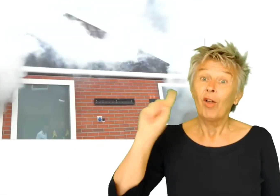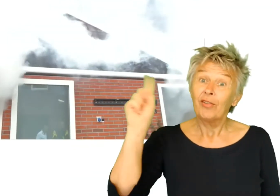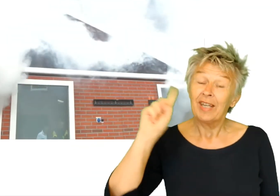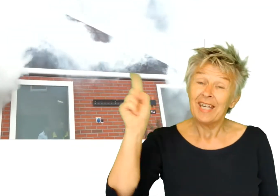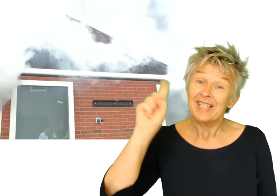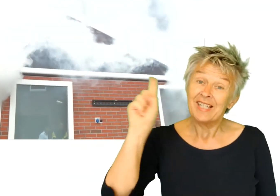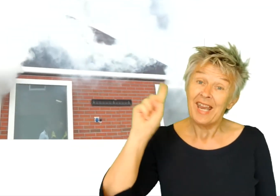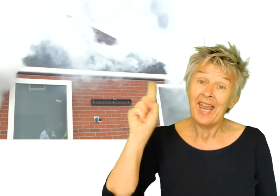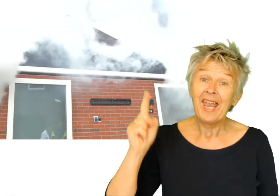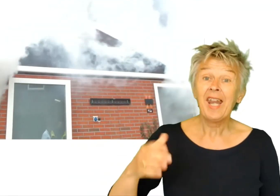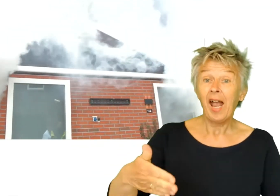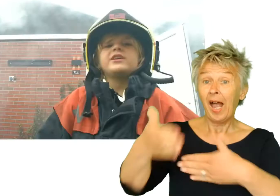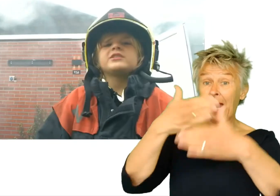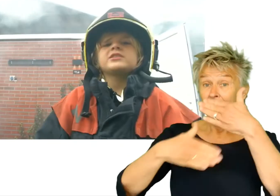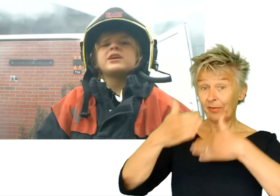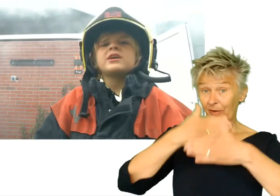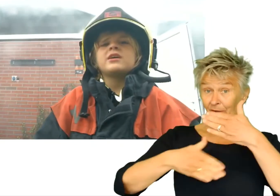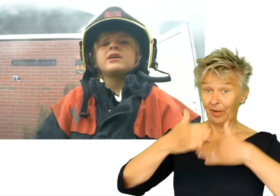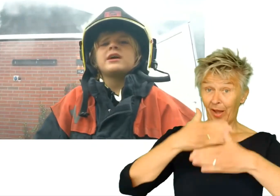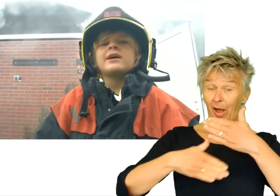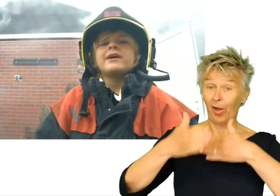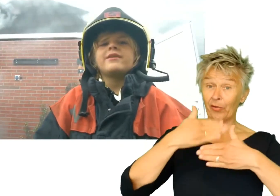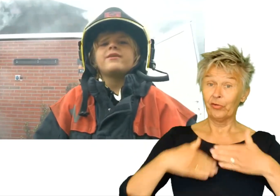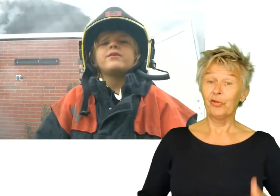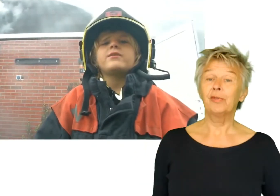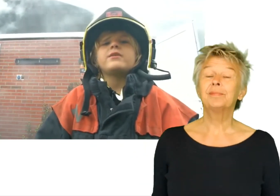Wat is er aan de hand?